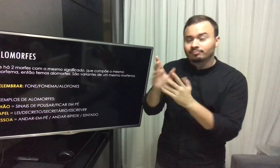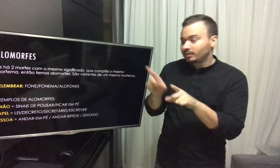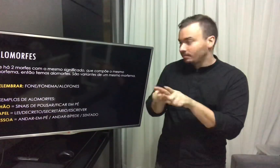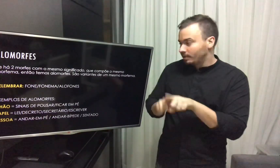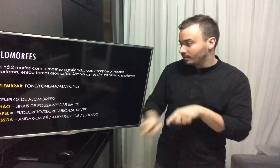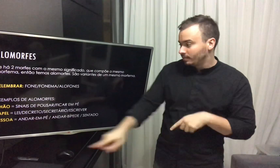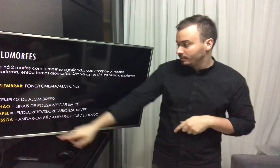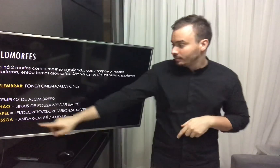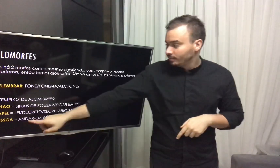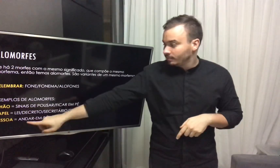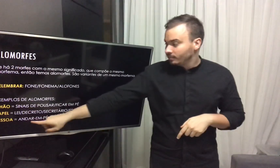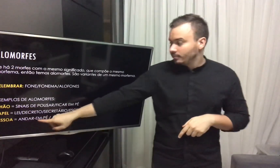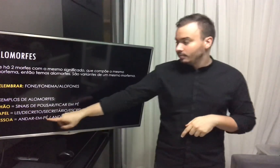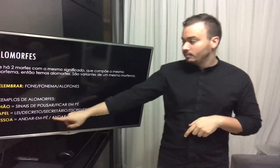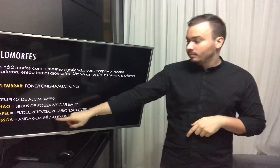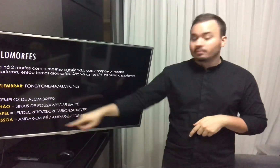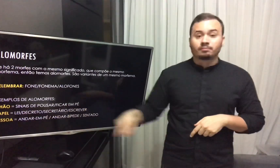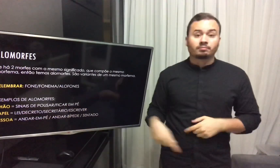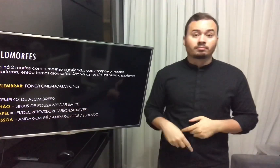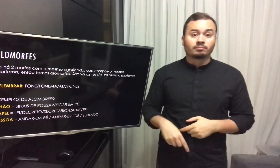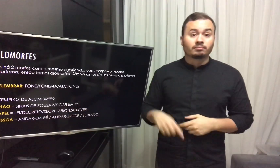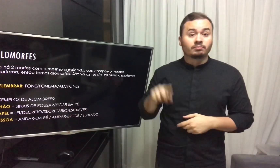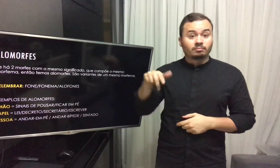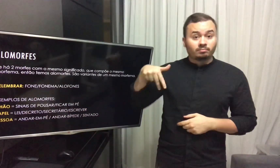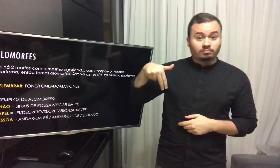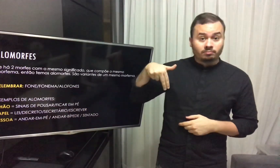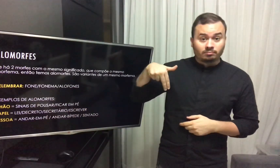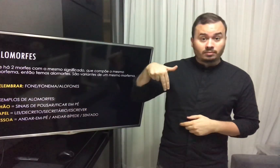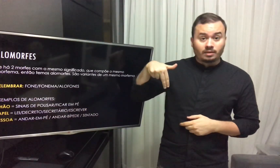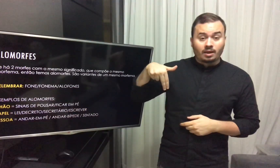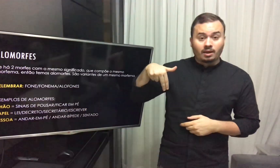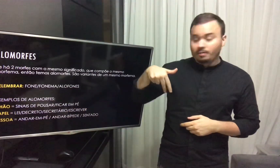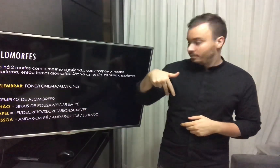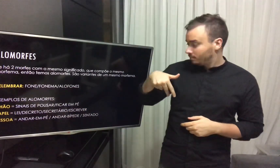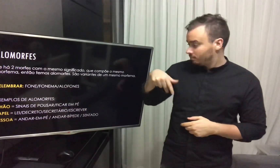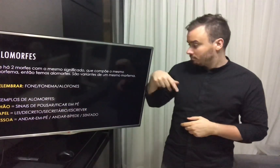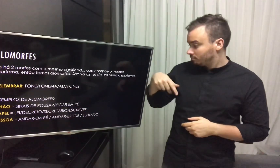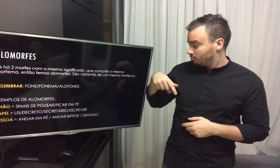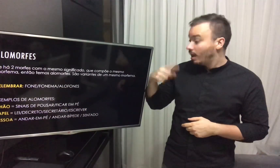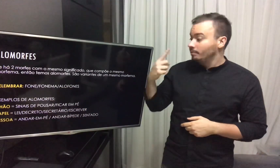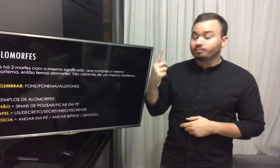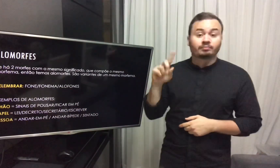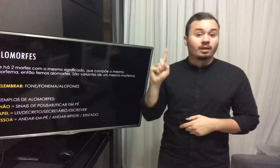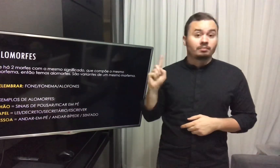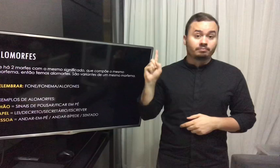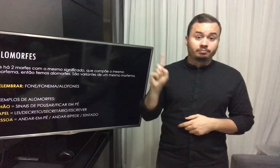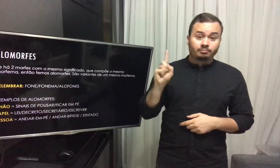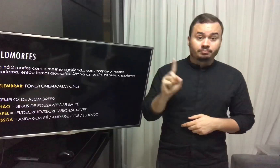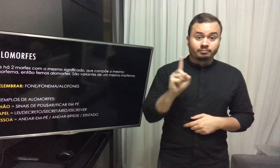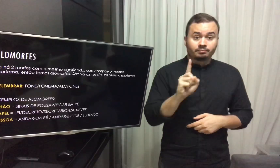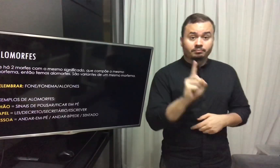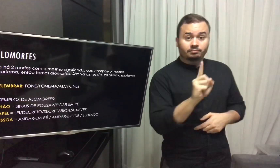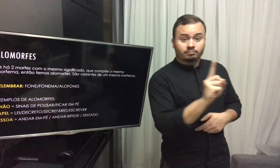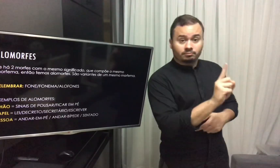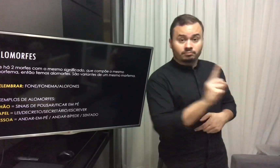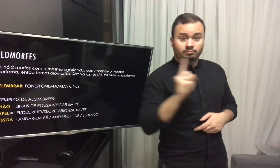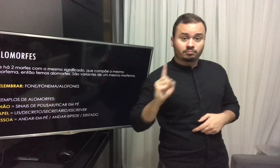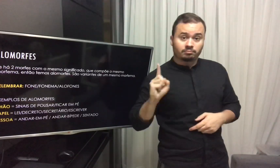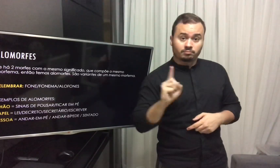muito utilizado é o morfema de pessoa. Eu posso utilizar esse morfema aqui para